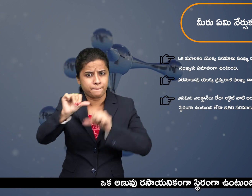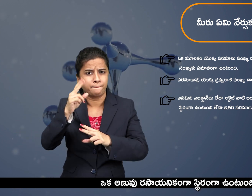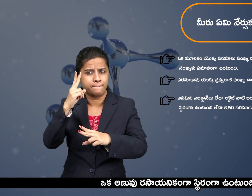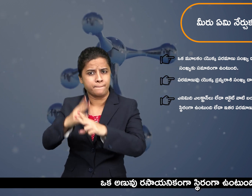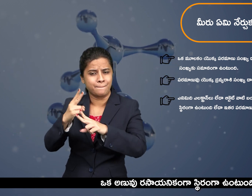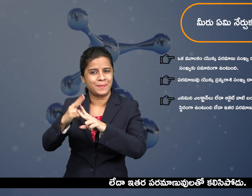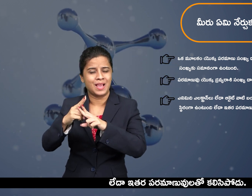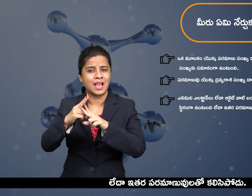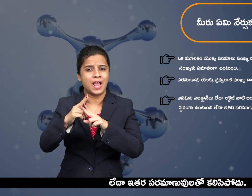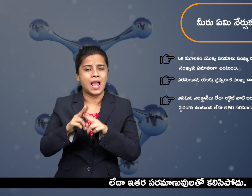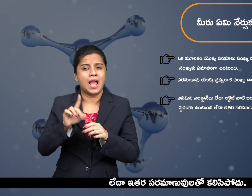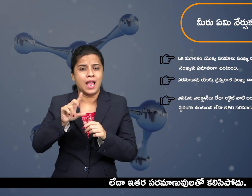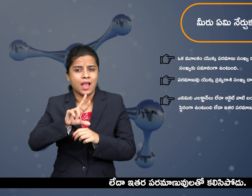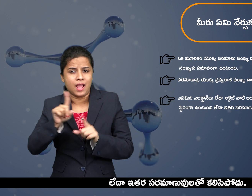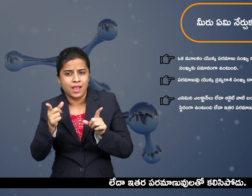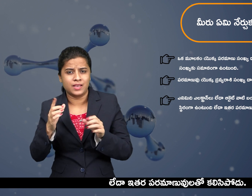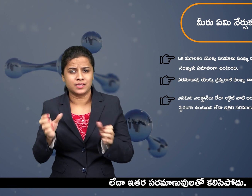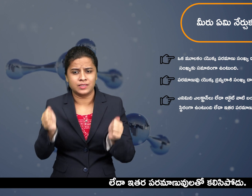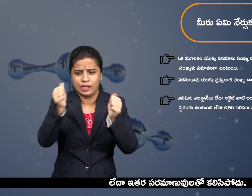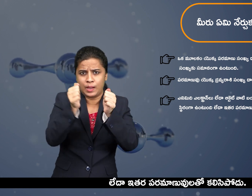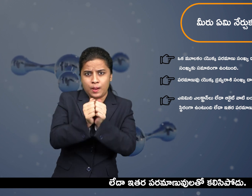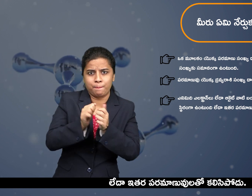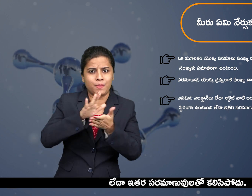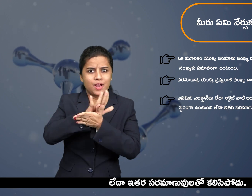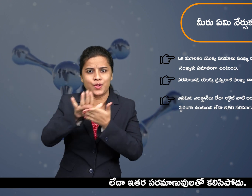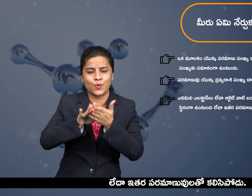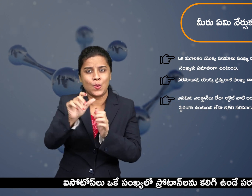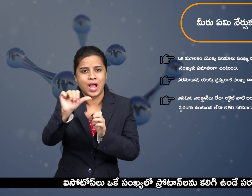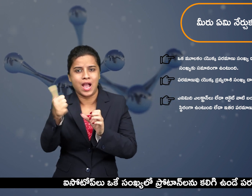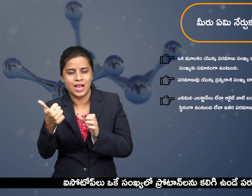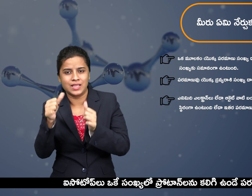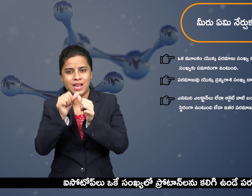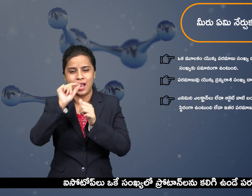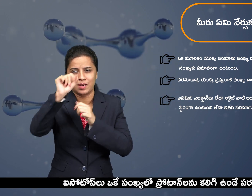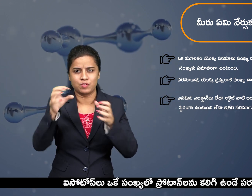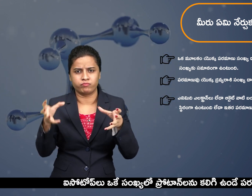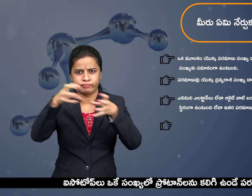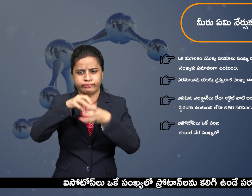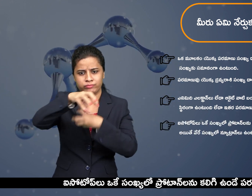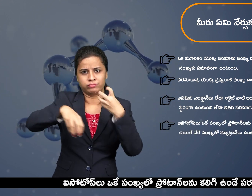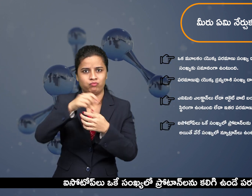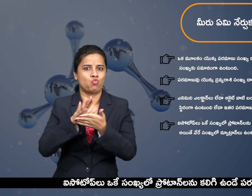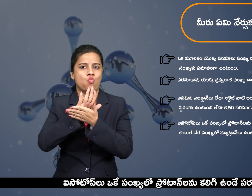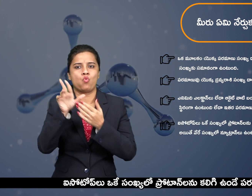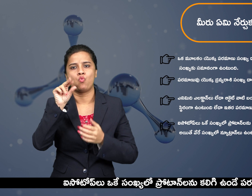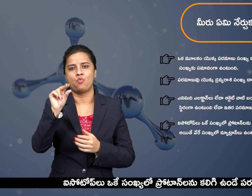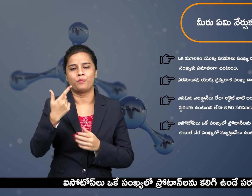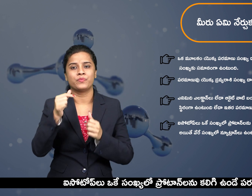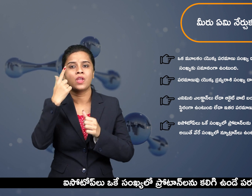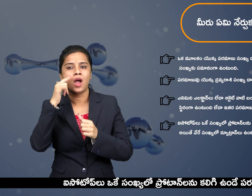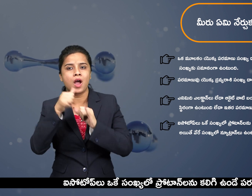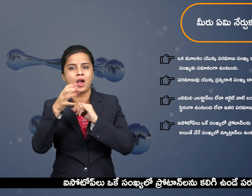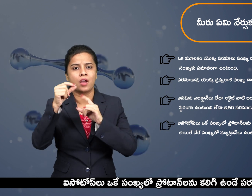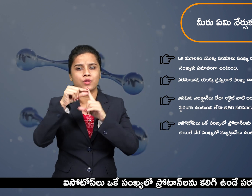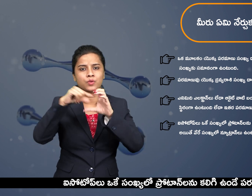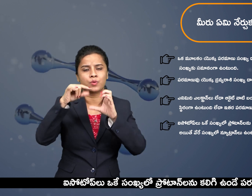స్థిరంగా ఉంటుంది లేదా ఇతర పరమాణువులతో కలిసిపోదు. ఐసోటోప్లు ఒకే సంఖ్యలో ప్రోటాన్లను